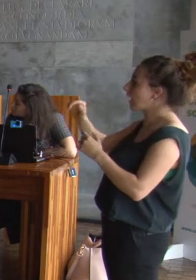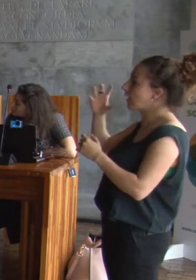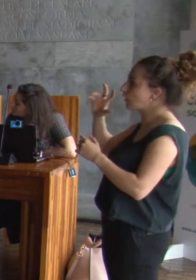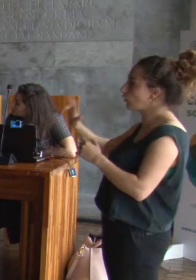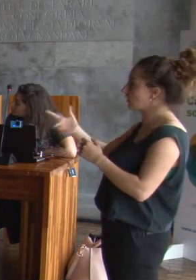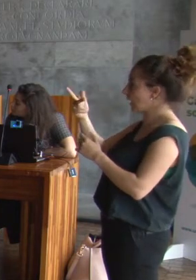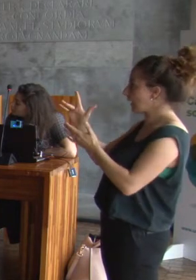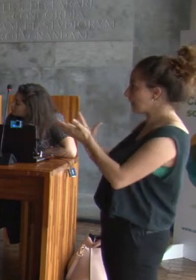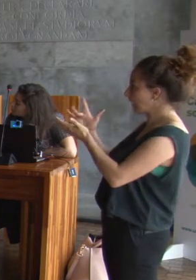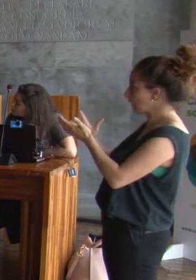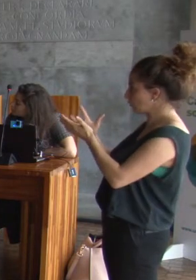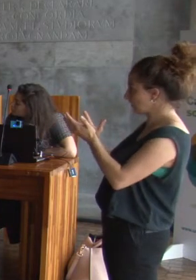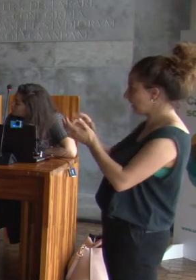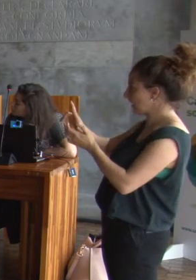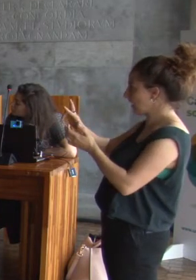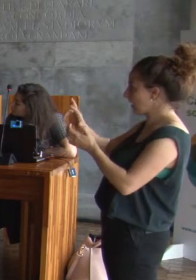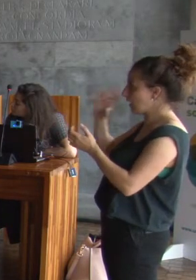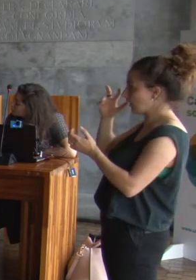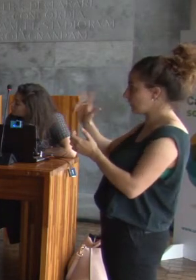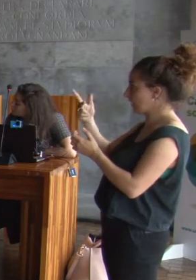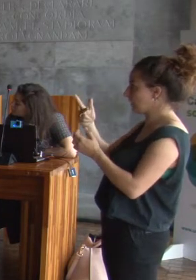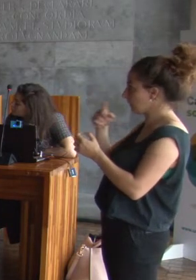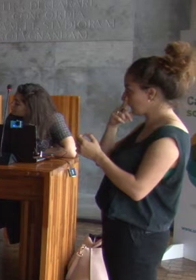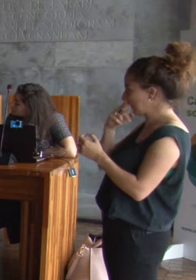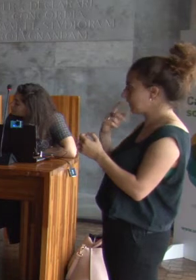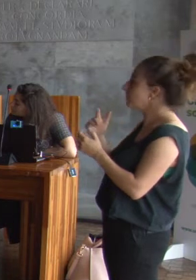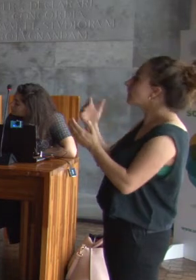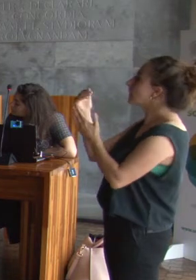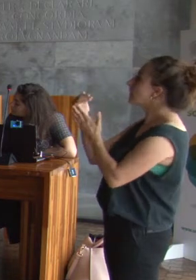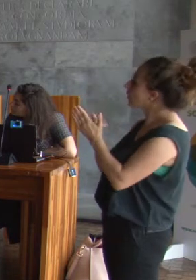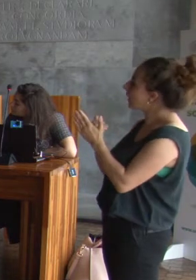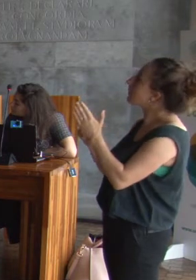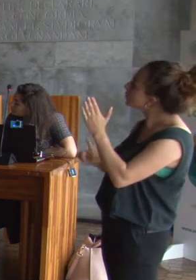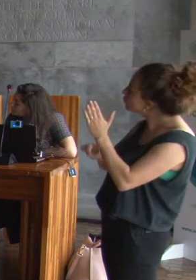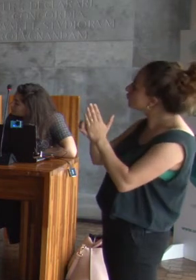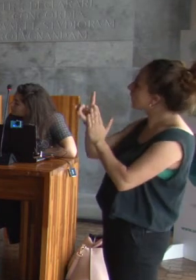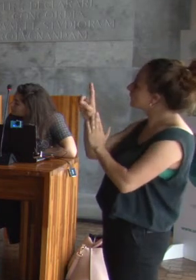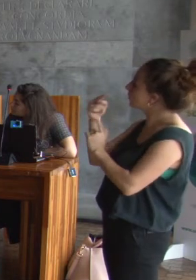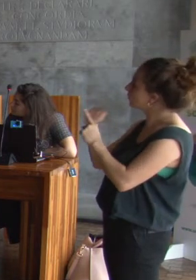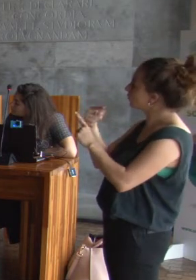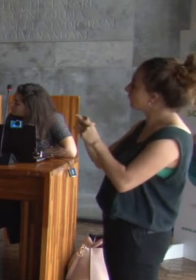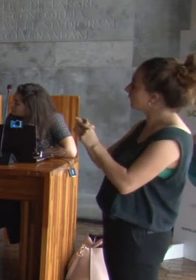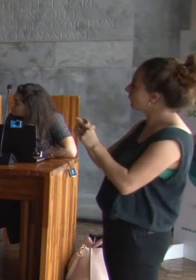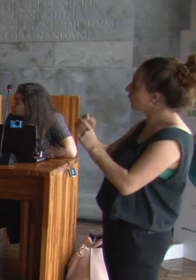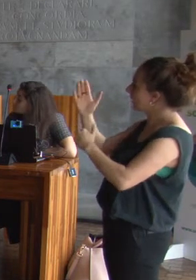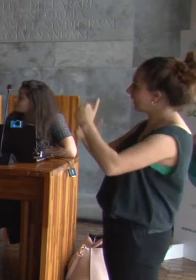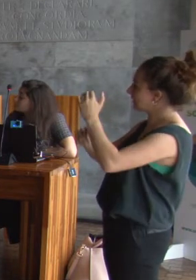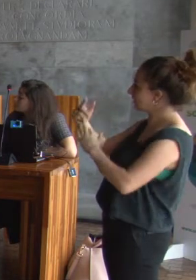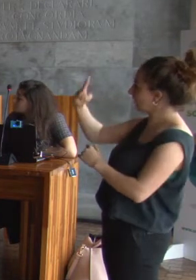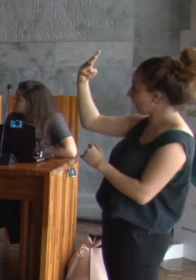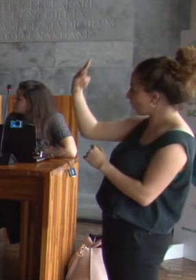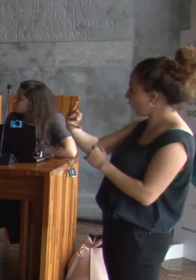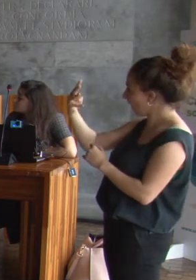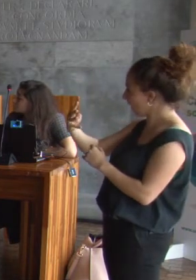pagina del programma 3 soldi. Il programma ha avuto un certo successo, posizionandosi 4° nella classifica